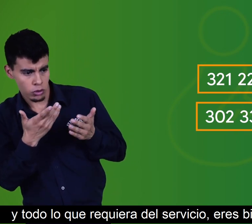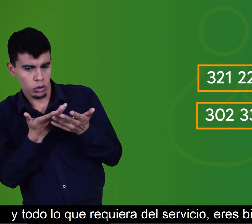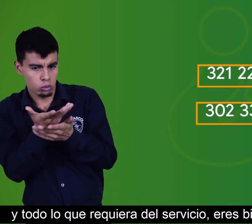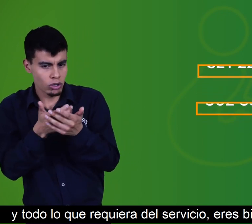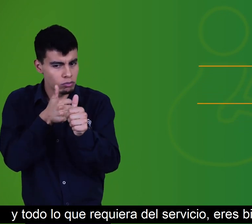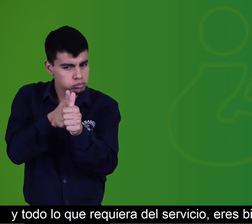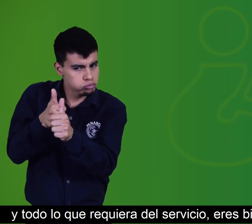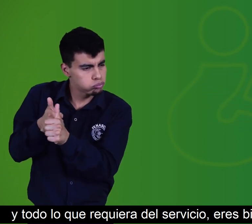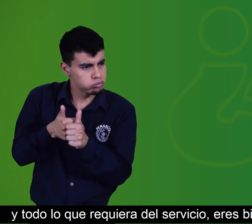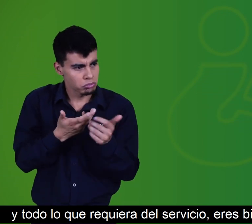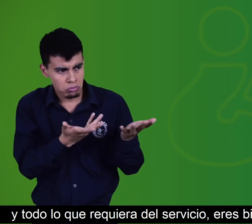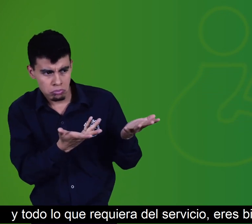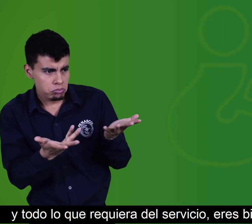servicio. ¡Eres bienvenido!